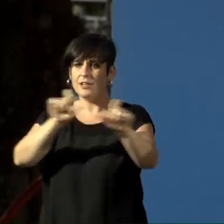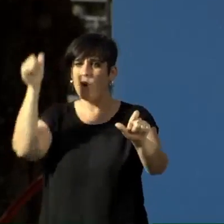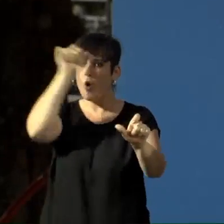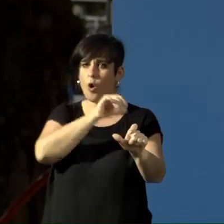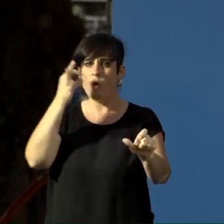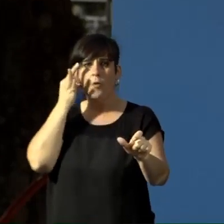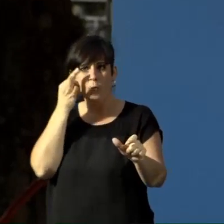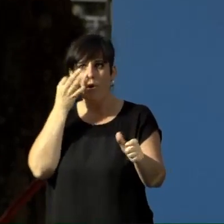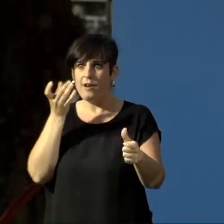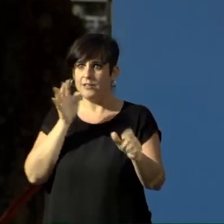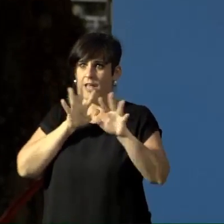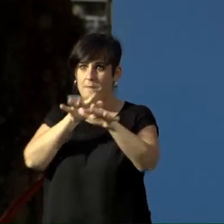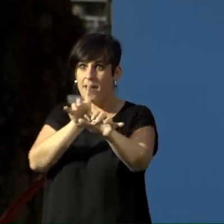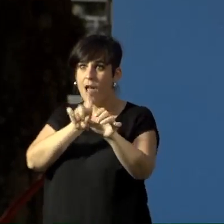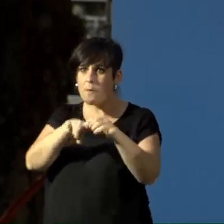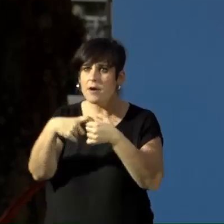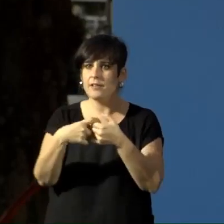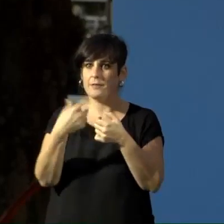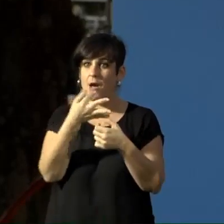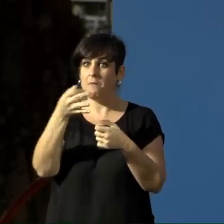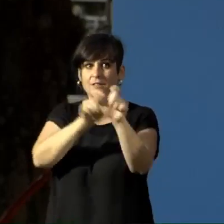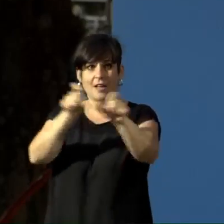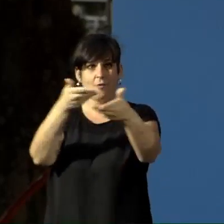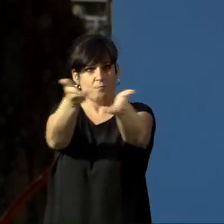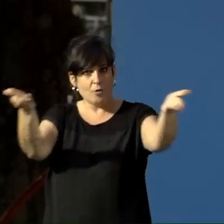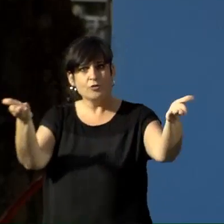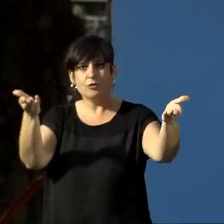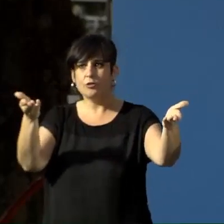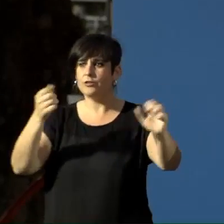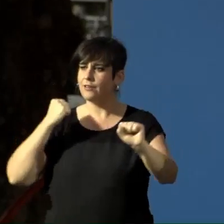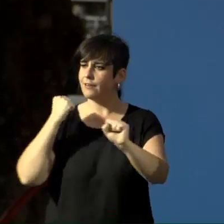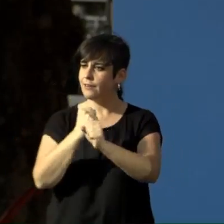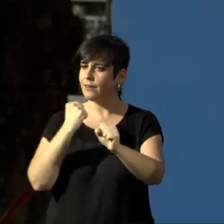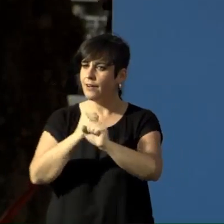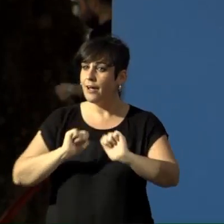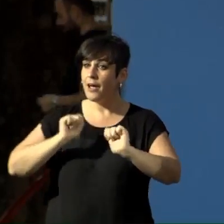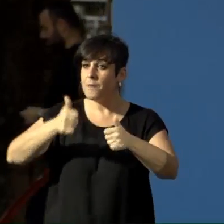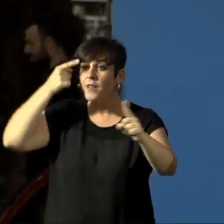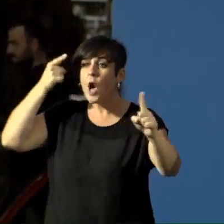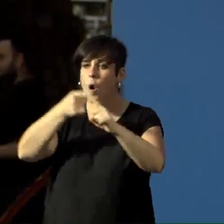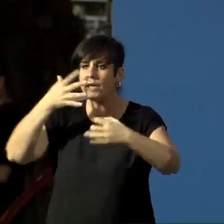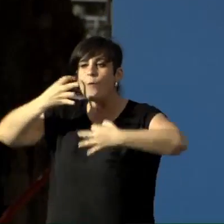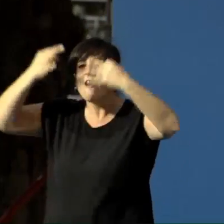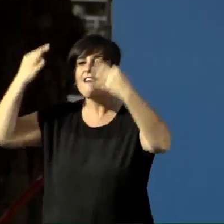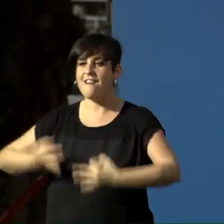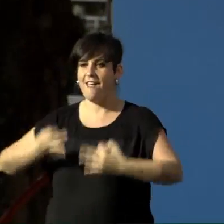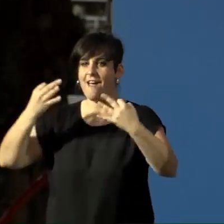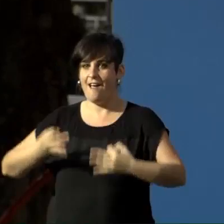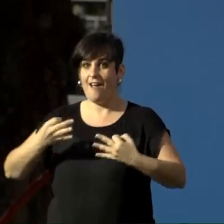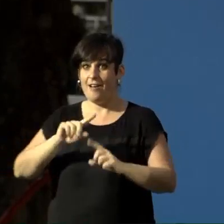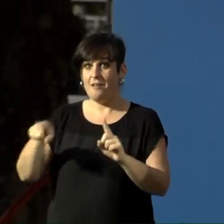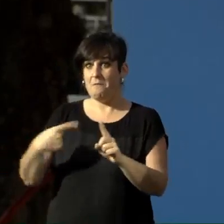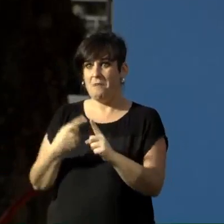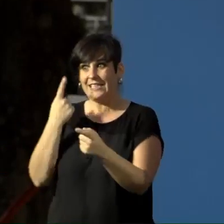conformamos a candidatura de En Marea, xunto con todos vós, porémonos a traballar para facelo verdadeiramente efectivo e que non sexa